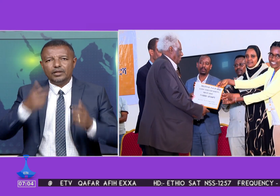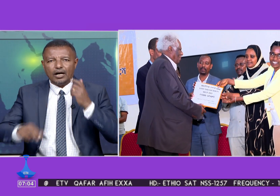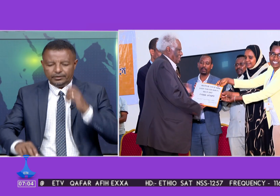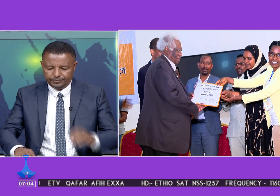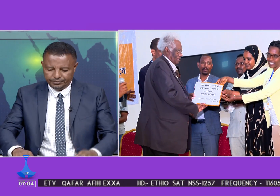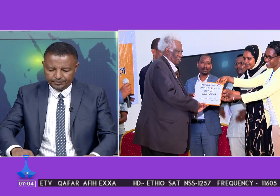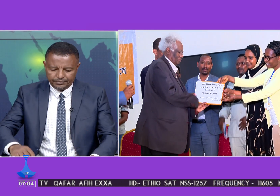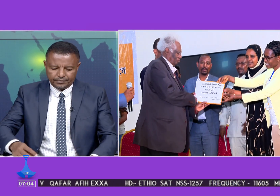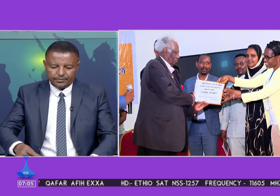ብለዋል።